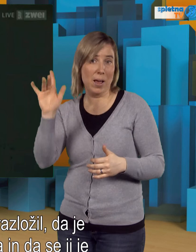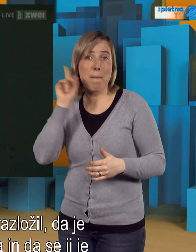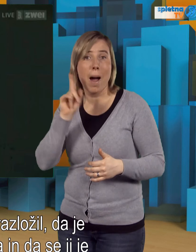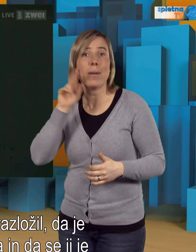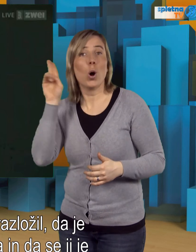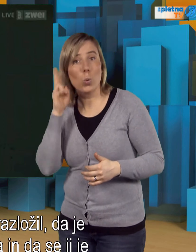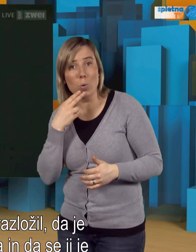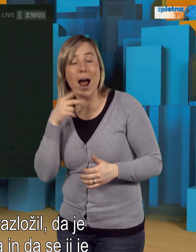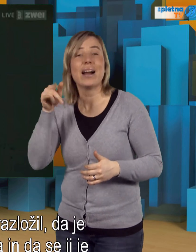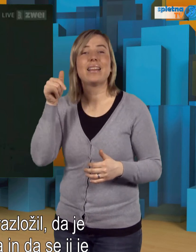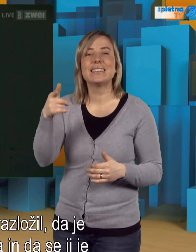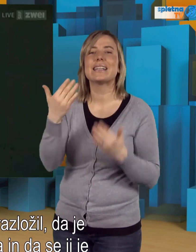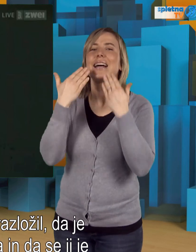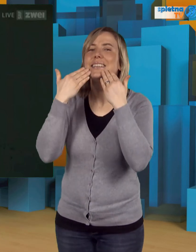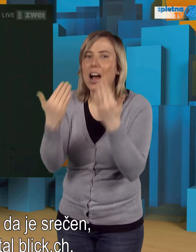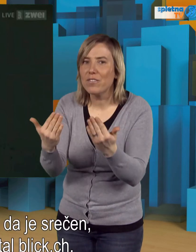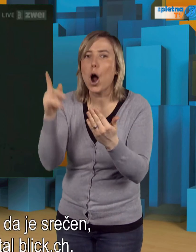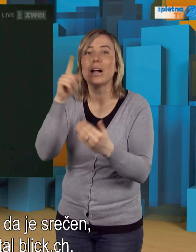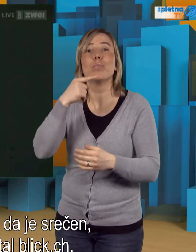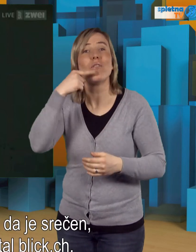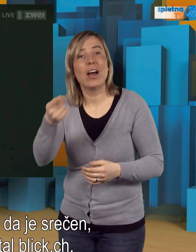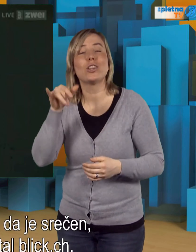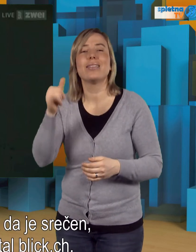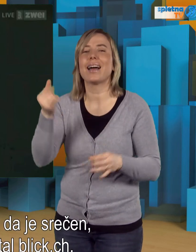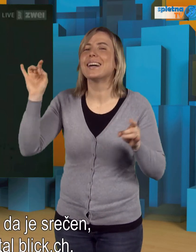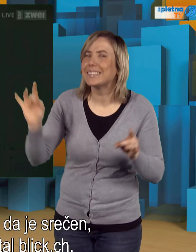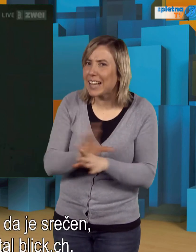je zahvalil in ji povedal, da je srečen, poroča spletni